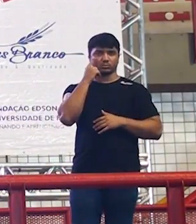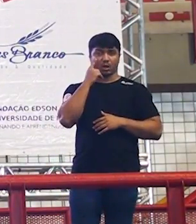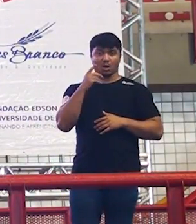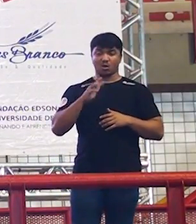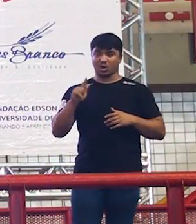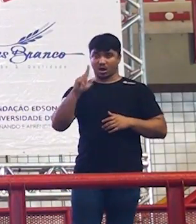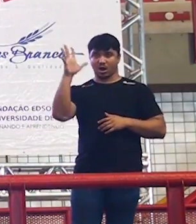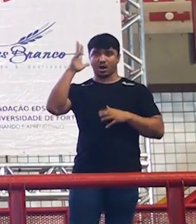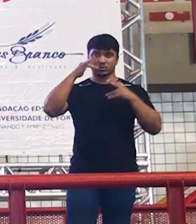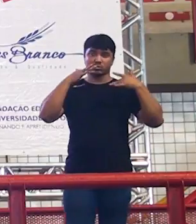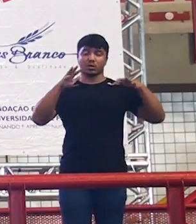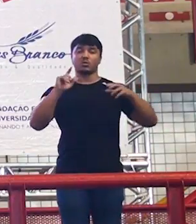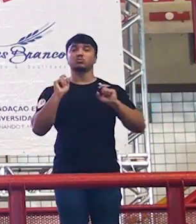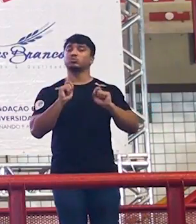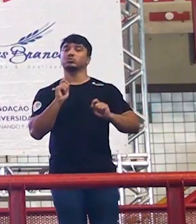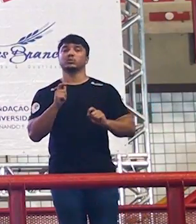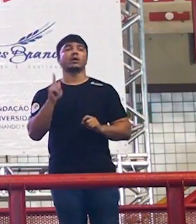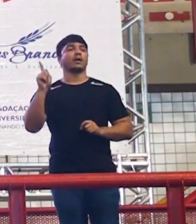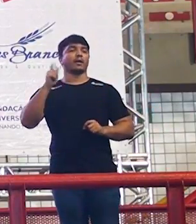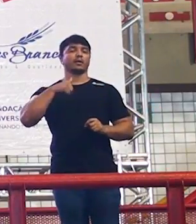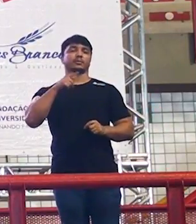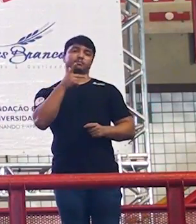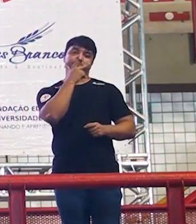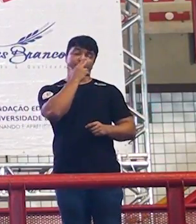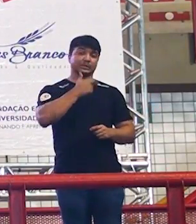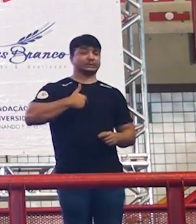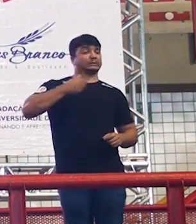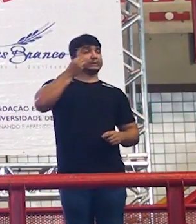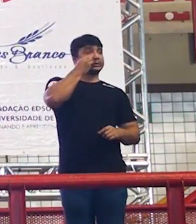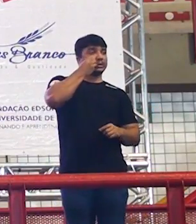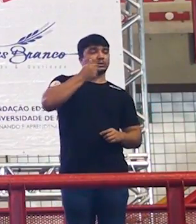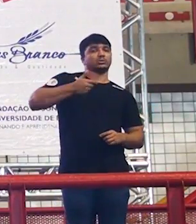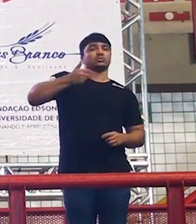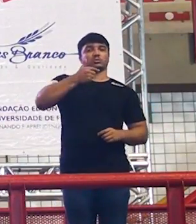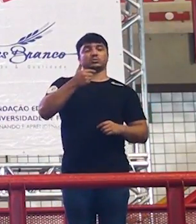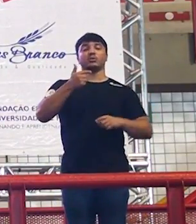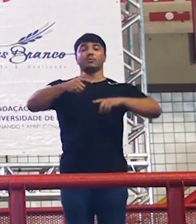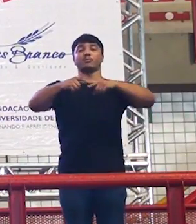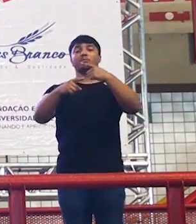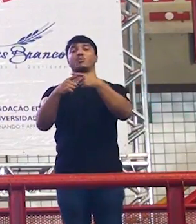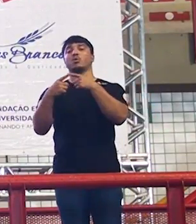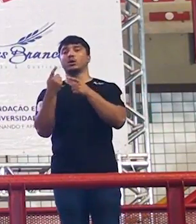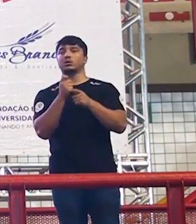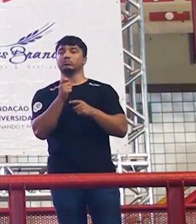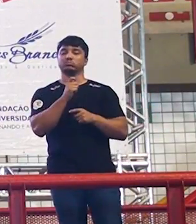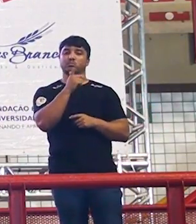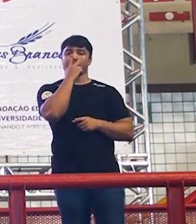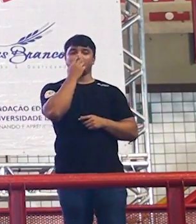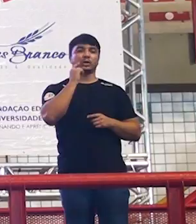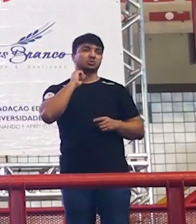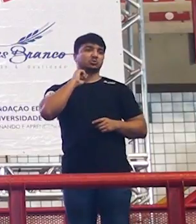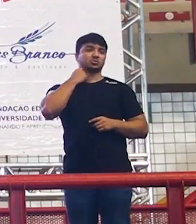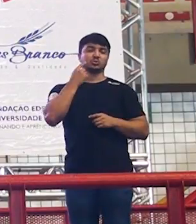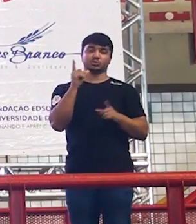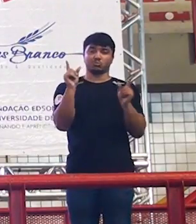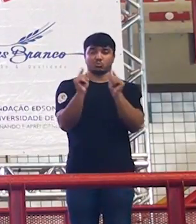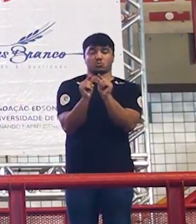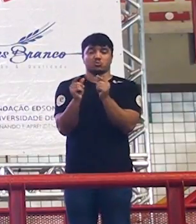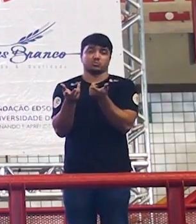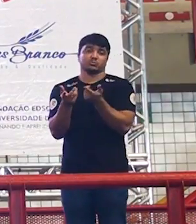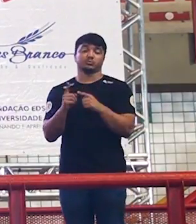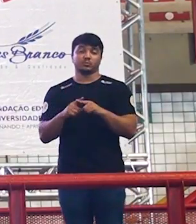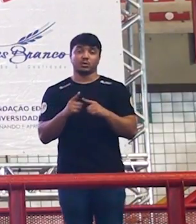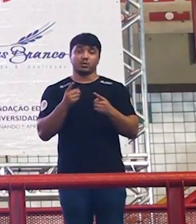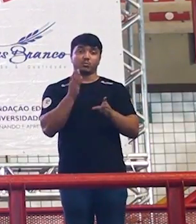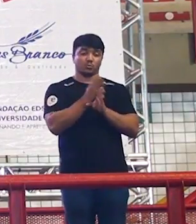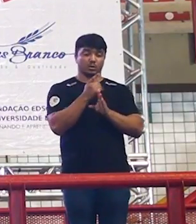Pessoal, o gás natural seria uma segunda aposta. O gás natural, ele polui menos do que a gasolina, do que o óleo diesel,